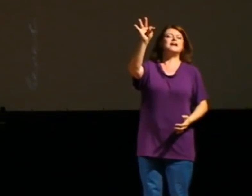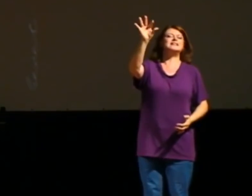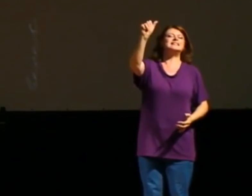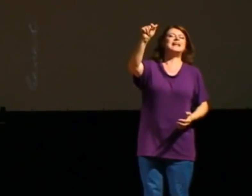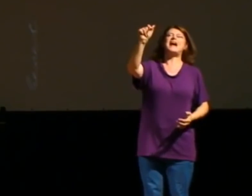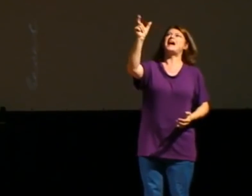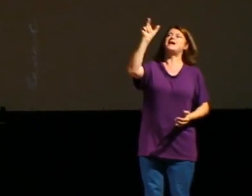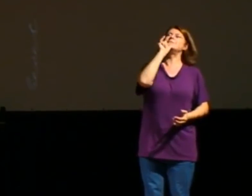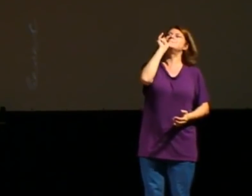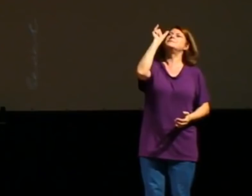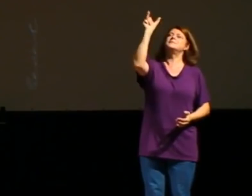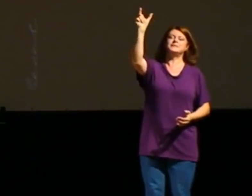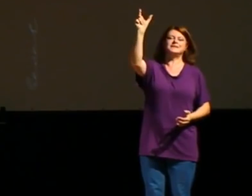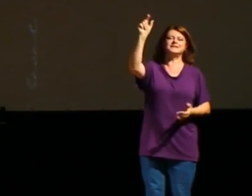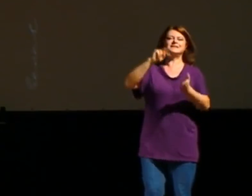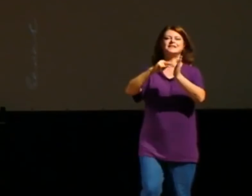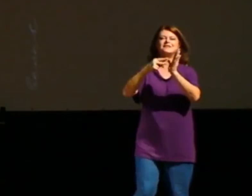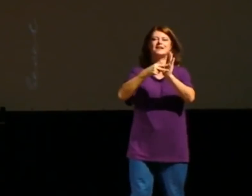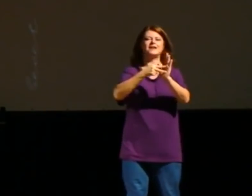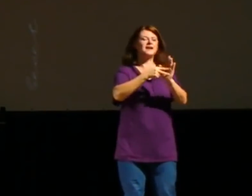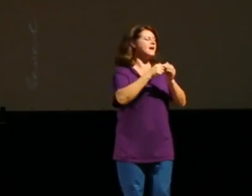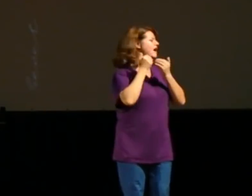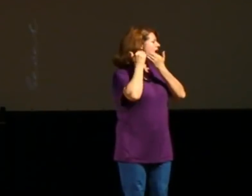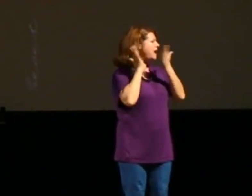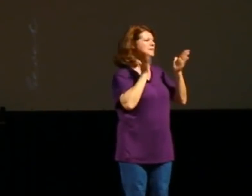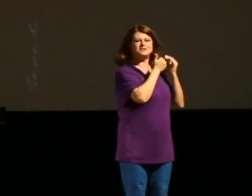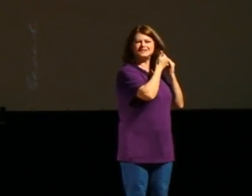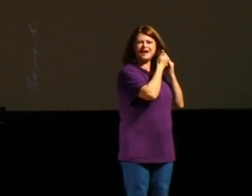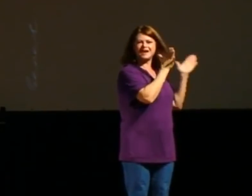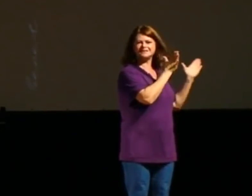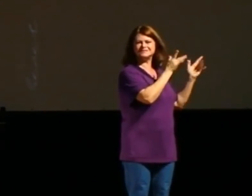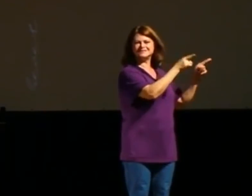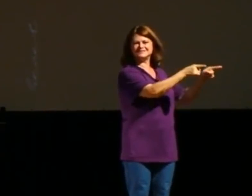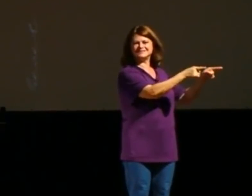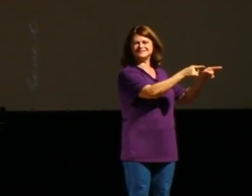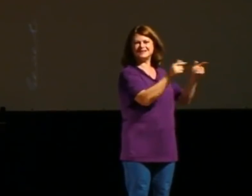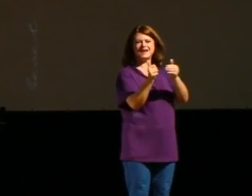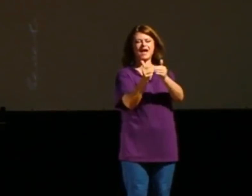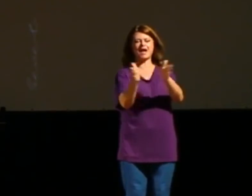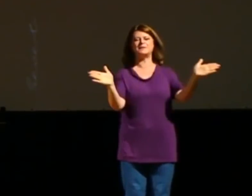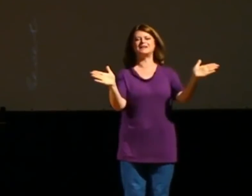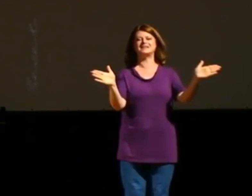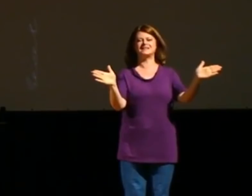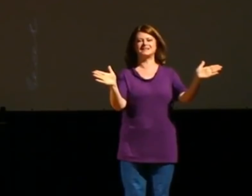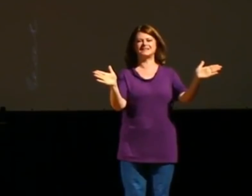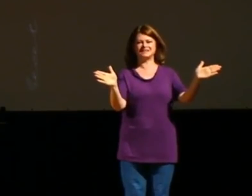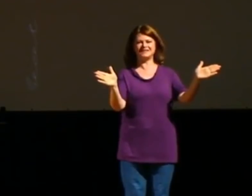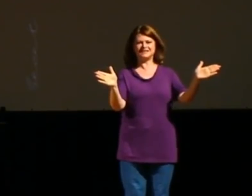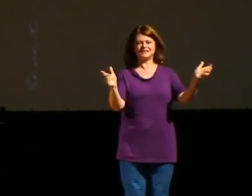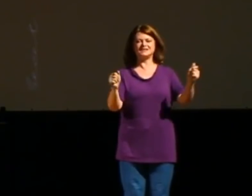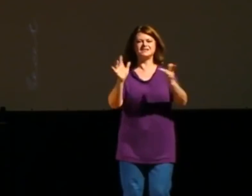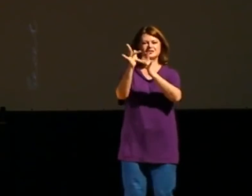que significa, abre-te. O que está acontecendo aqui? Jesus está apontando e